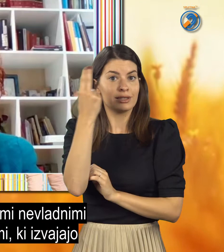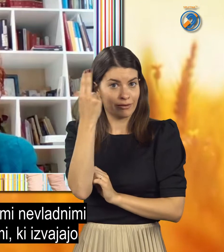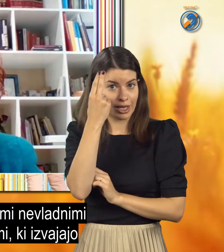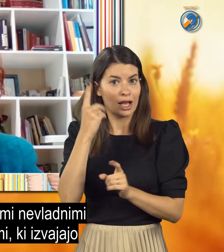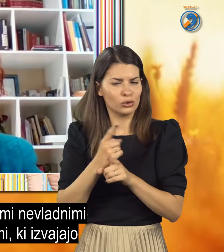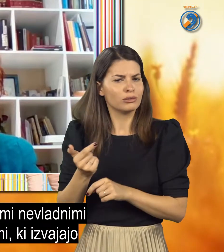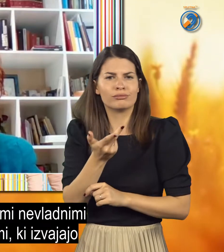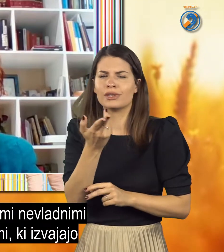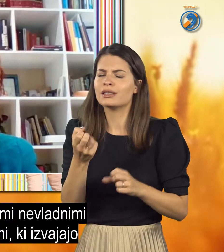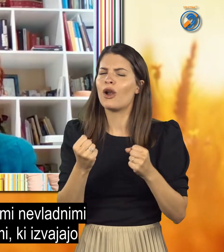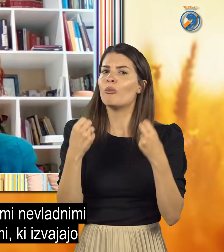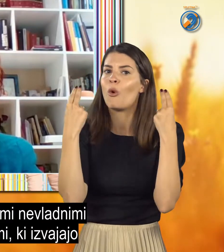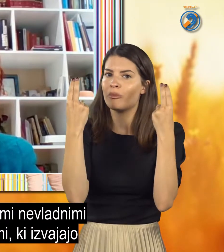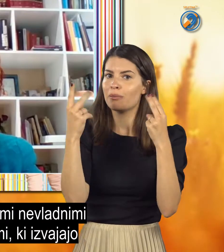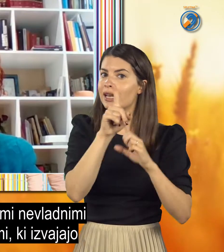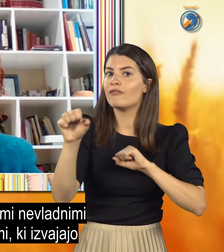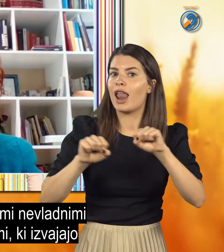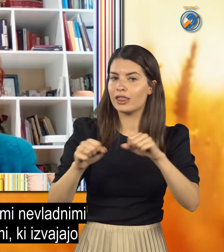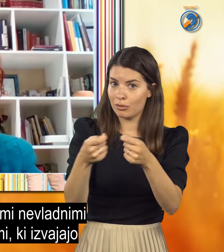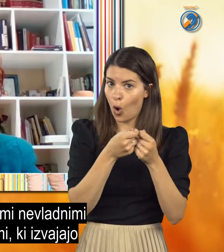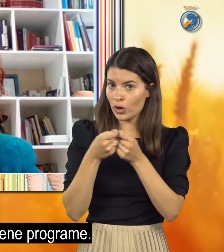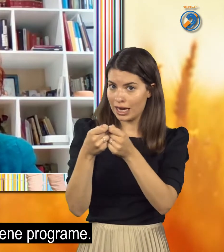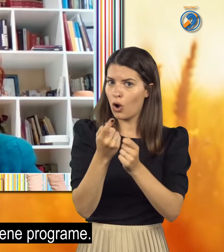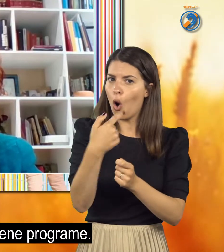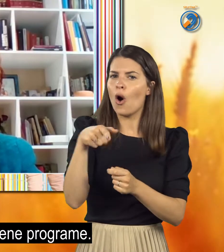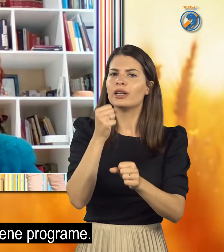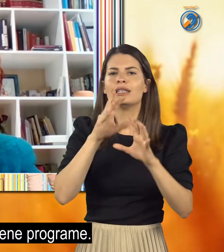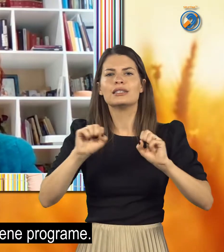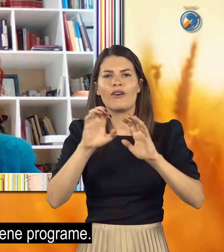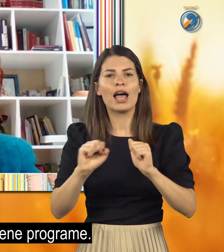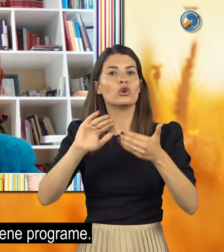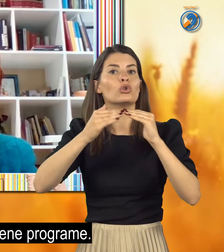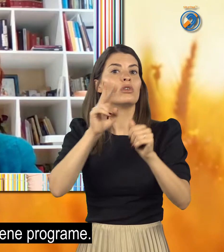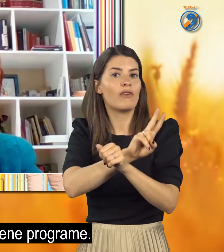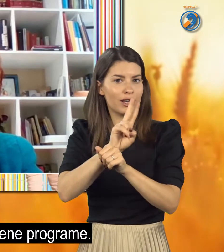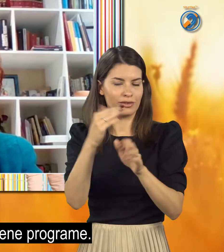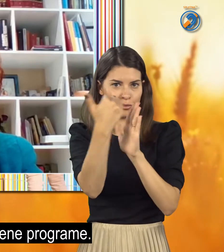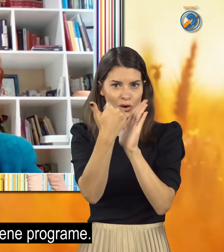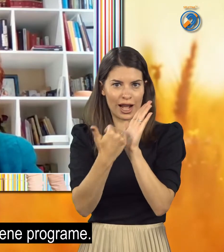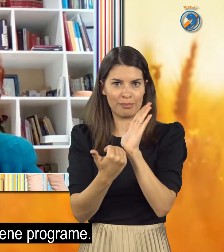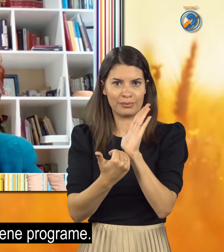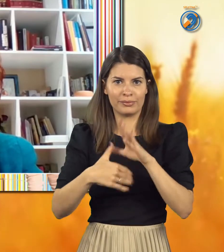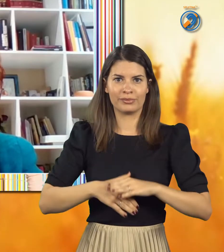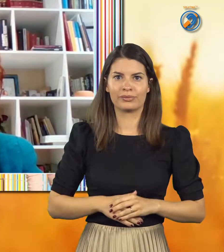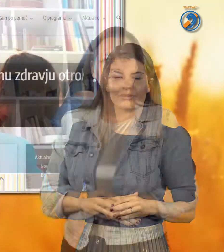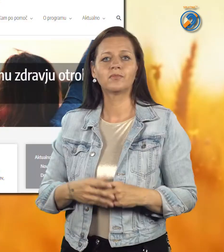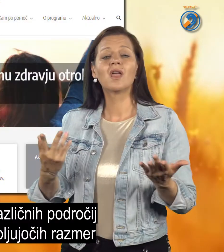temi dragocenimi nevladnimi organizacijami, ki izvajajo socialno-varstvene programe.